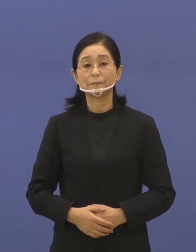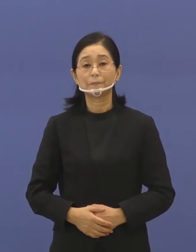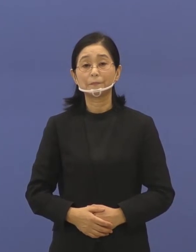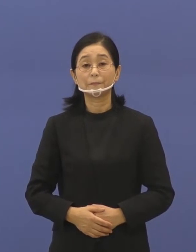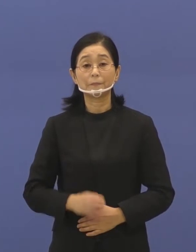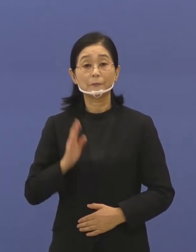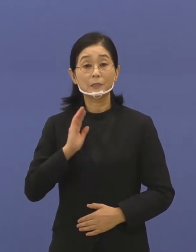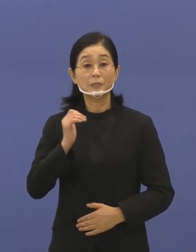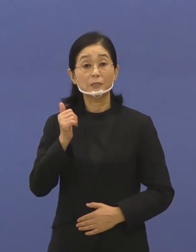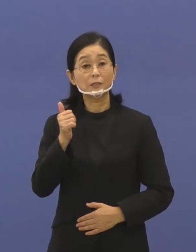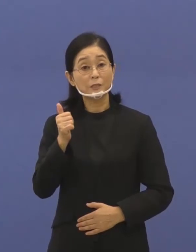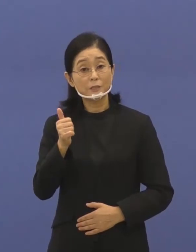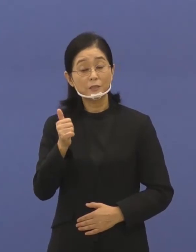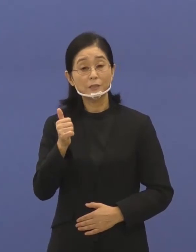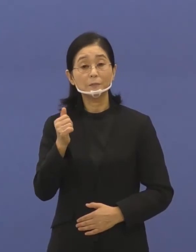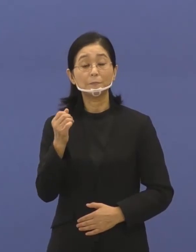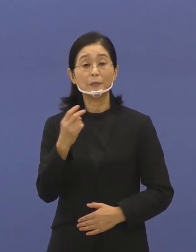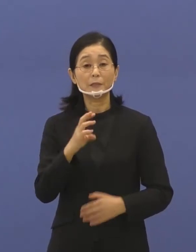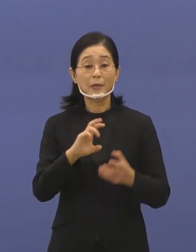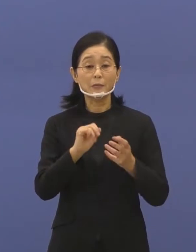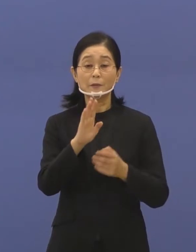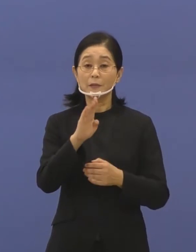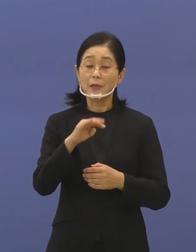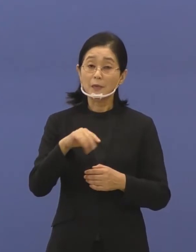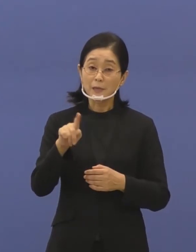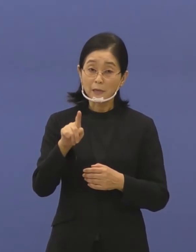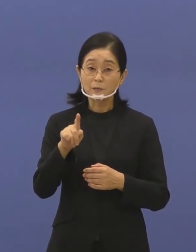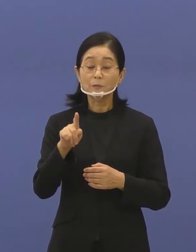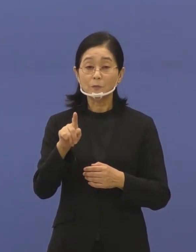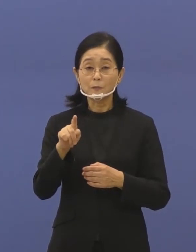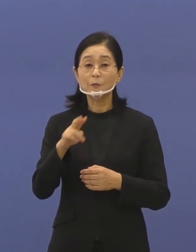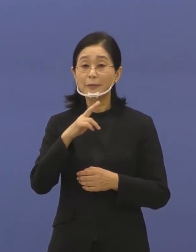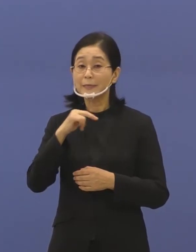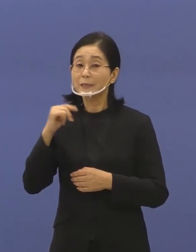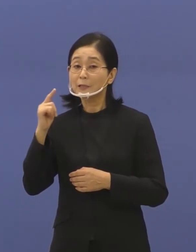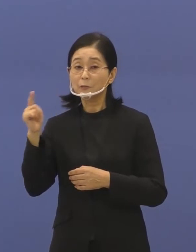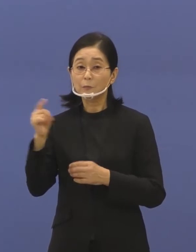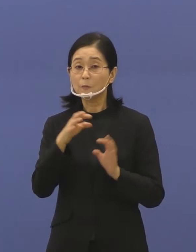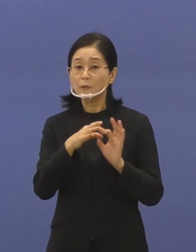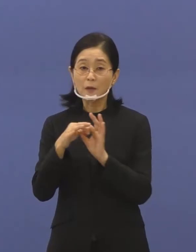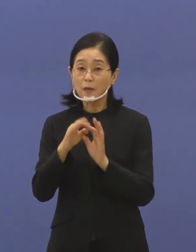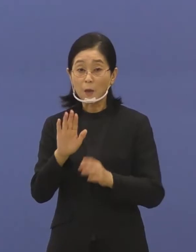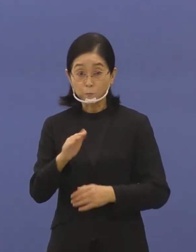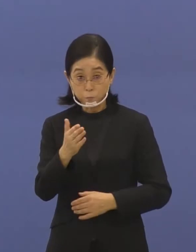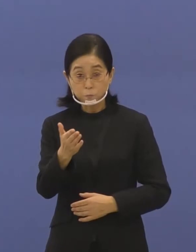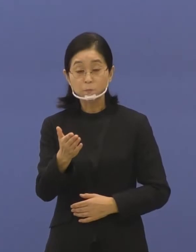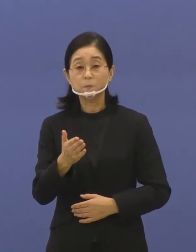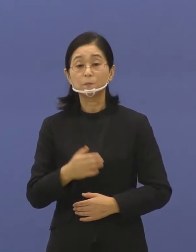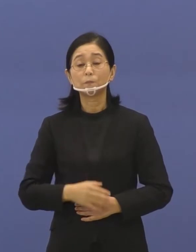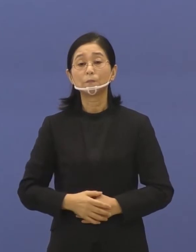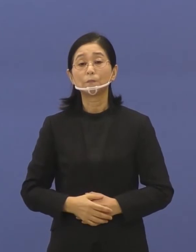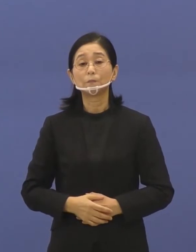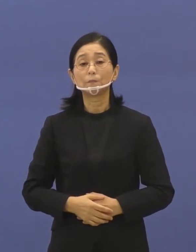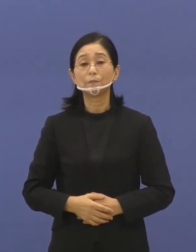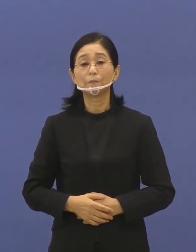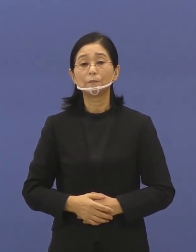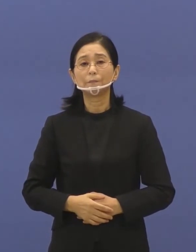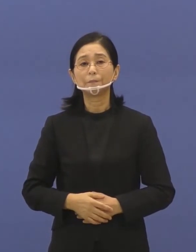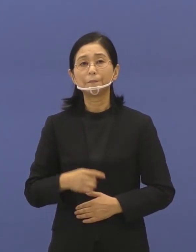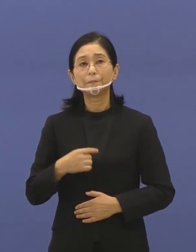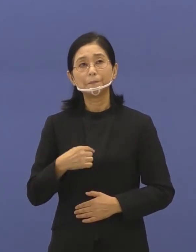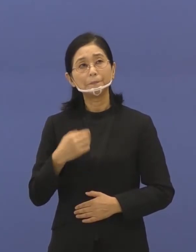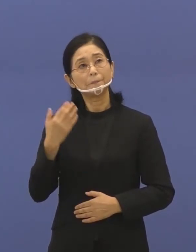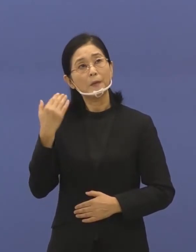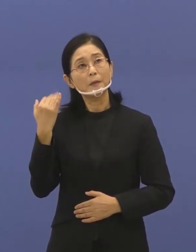知事ご自身であったり岩手県と何かエリザベス女王でご関係があったりとか何かあれば、 訪日